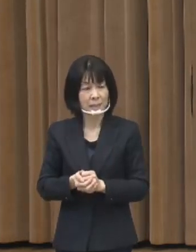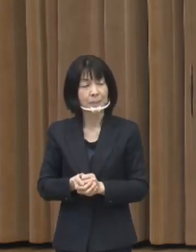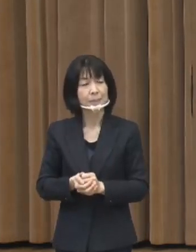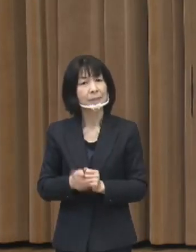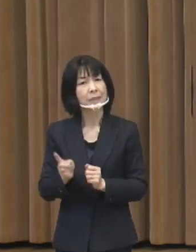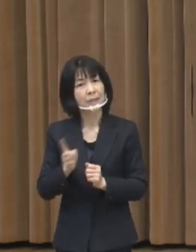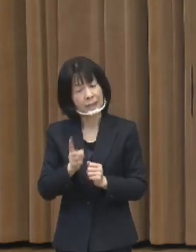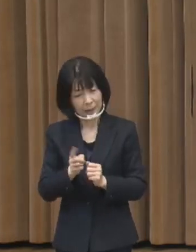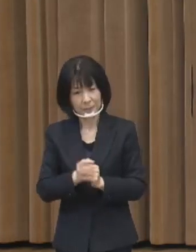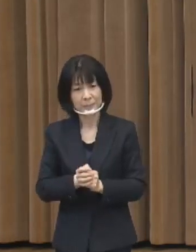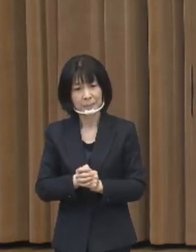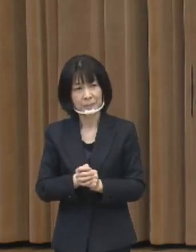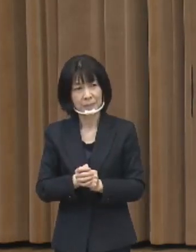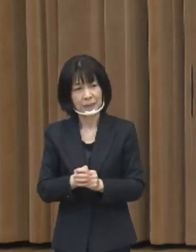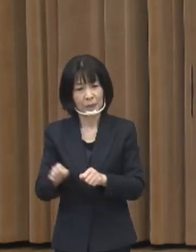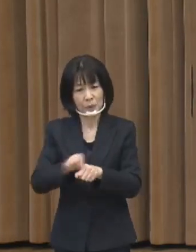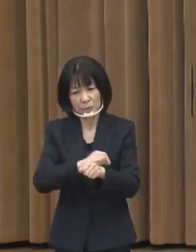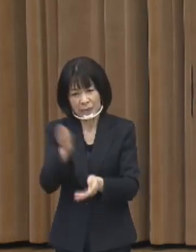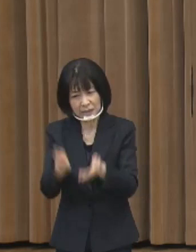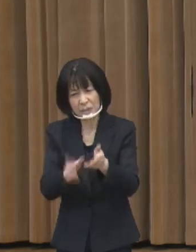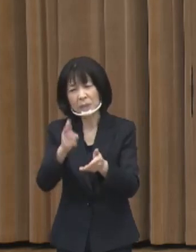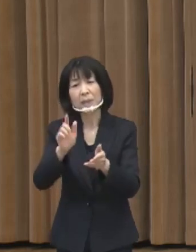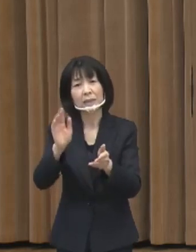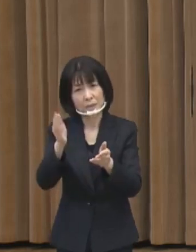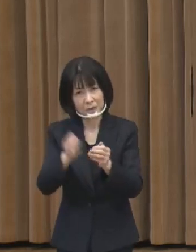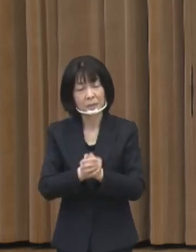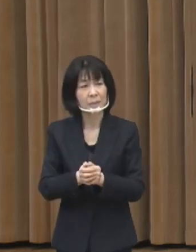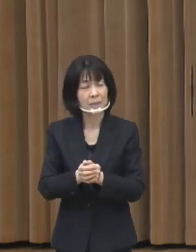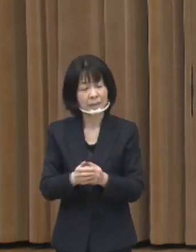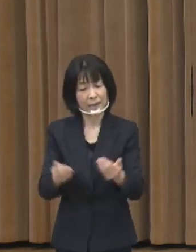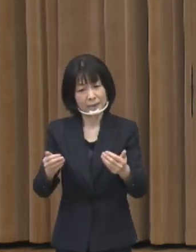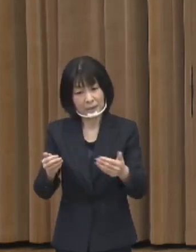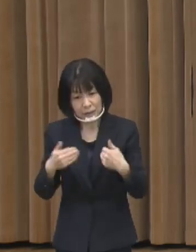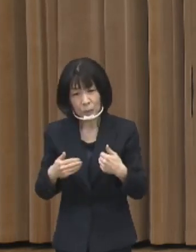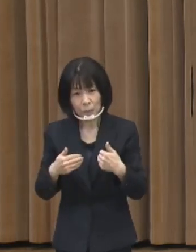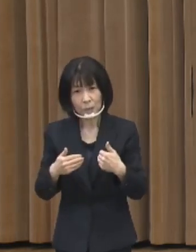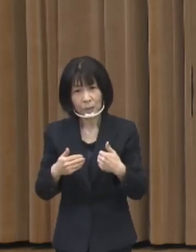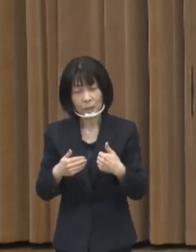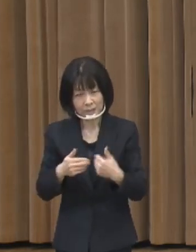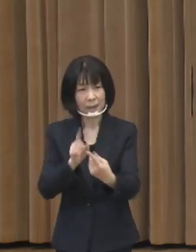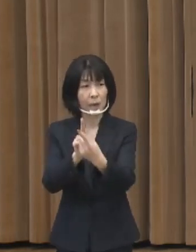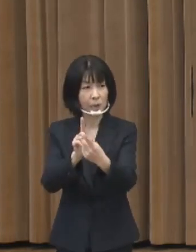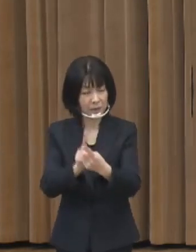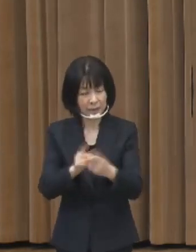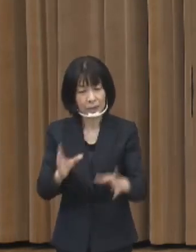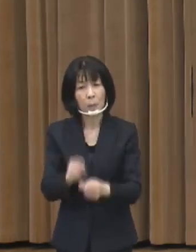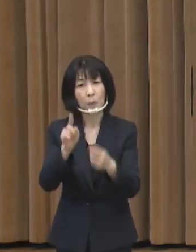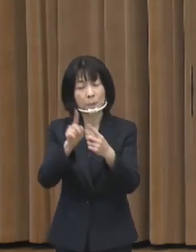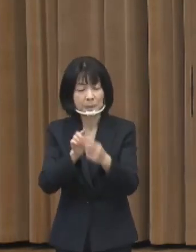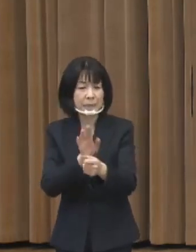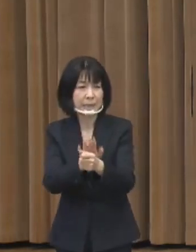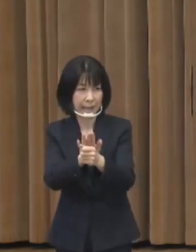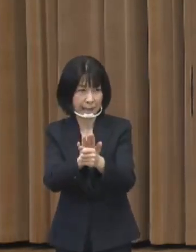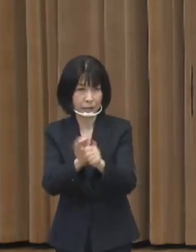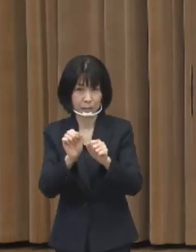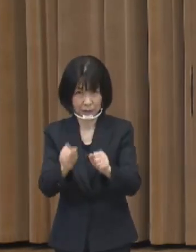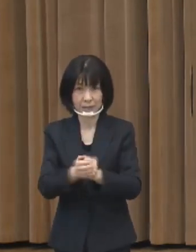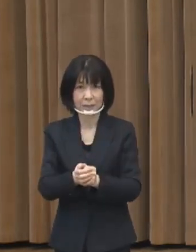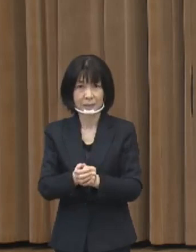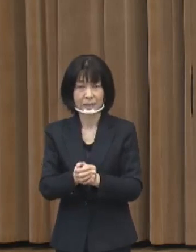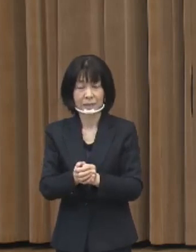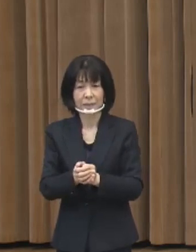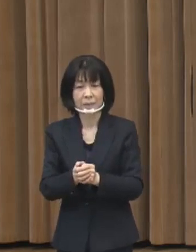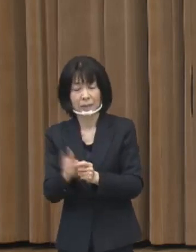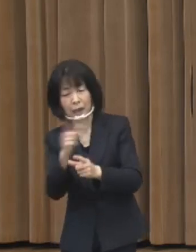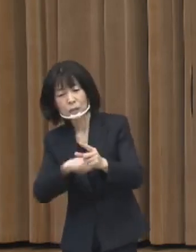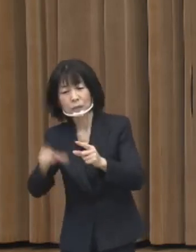そういったものじゃない、ご指摘のようなものじゃないかもしれませんけれども、必要なものをしっかりと、しかも総合的に支援することによって、単なる追